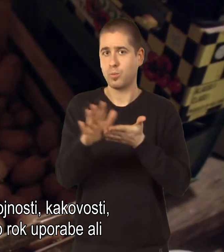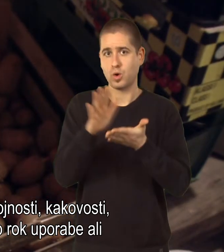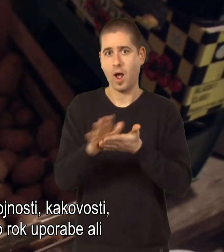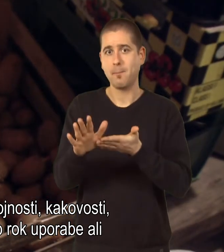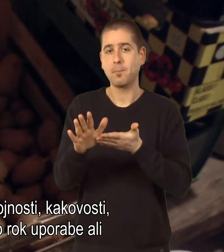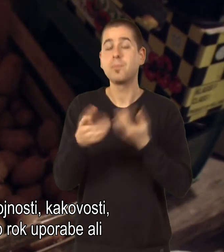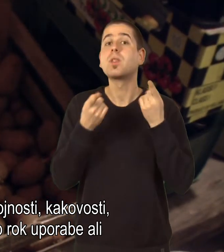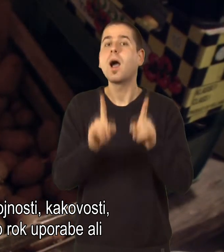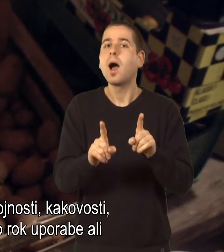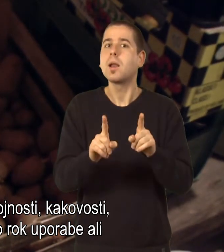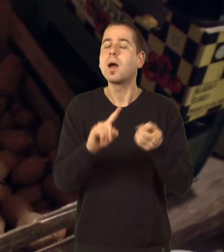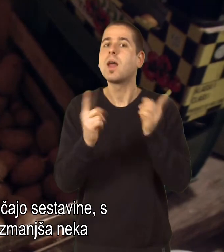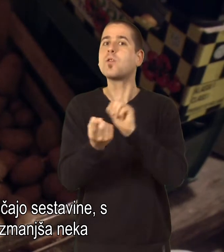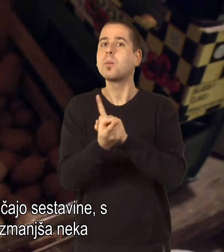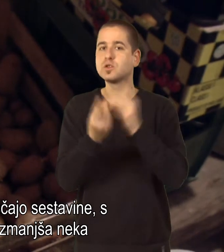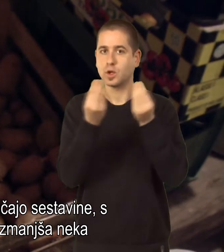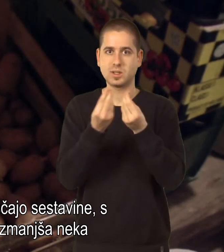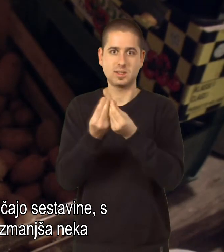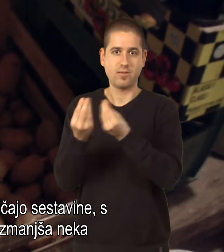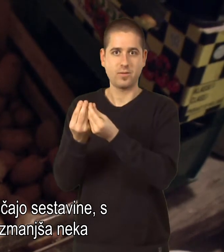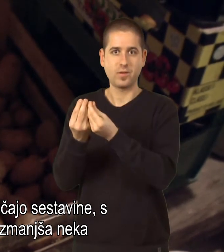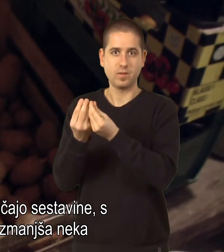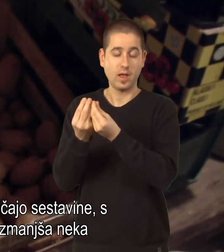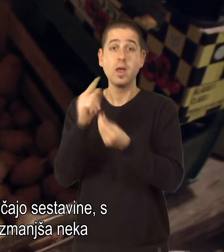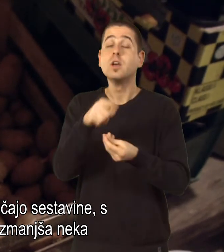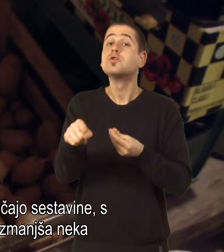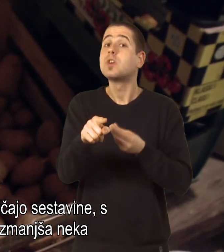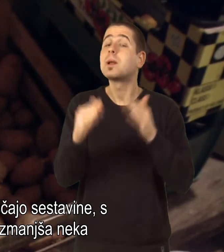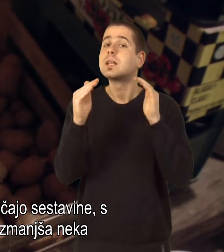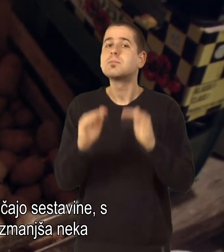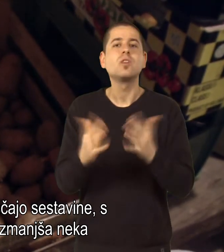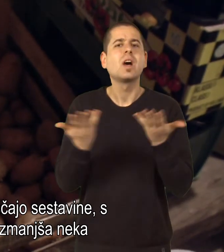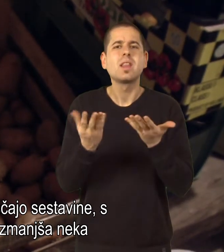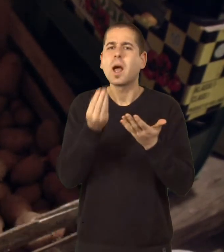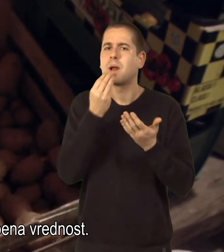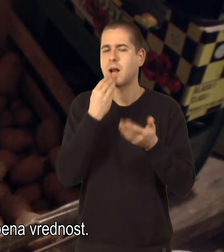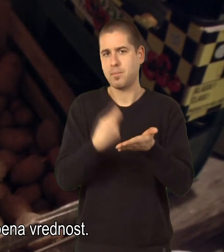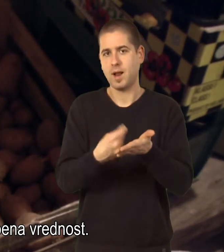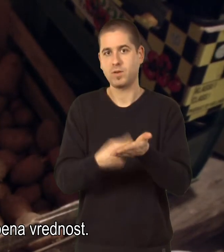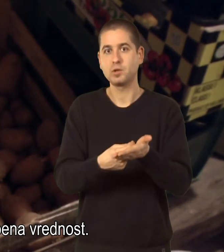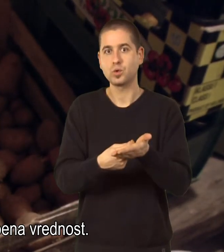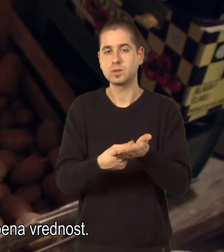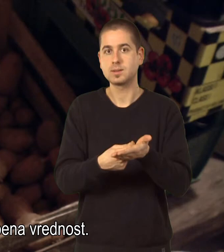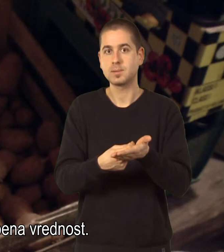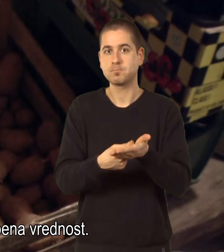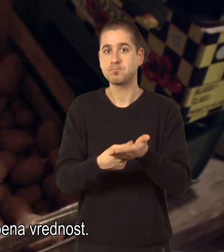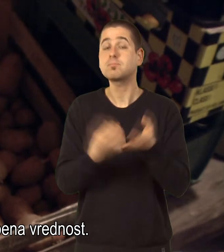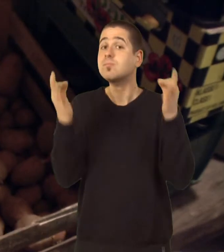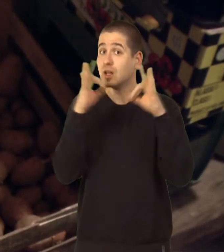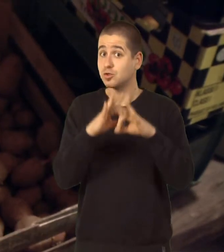rok uporabe ali pa nadomeščajo sestavine, s čimer se zmanjša neka prehrambena